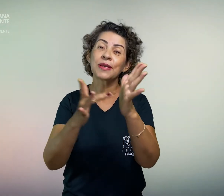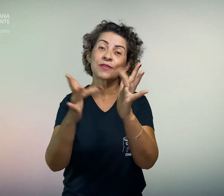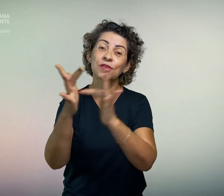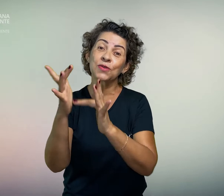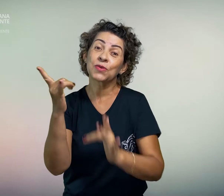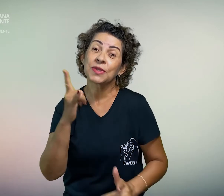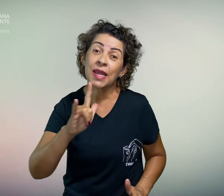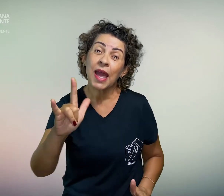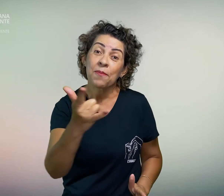ama.